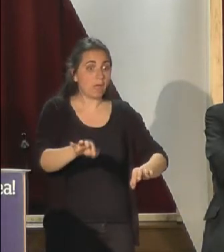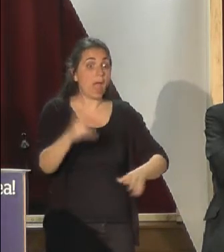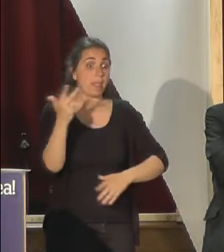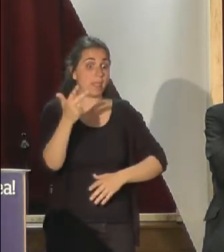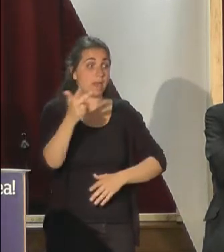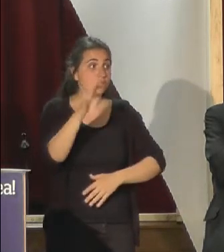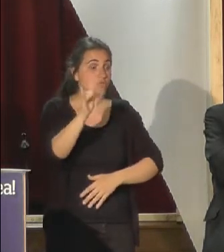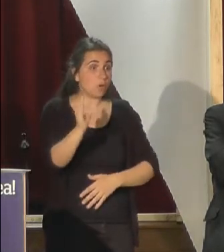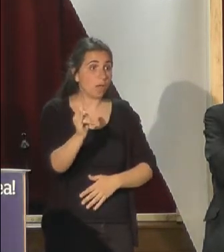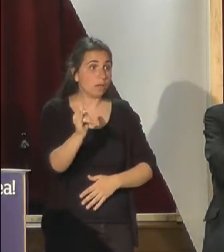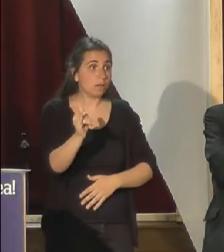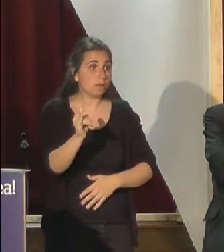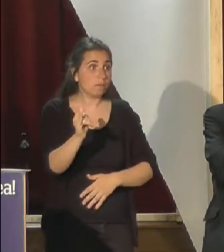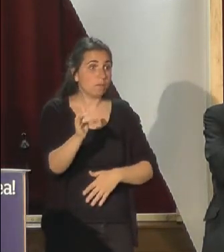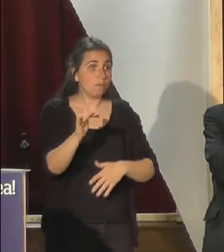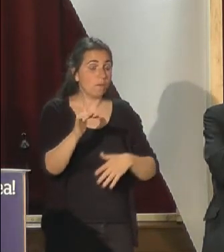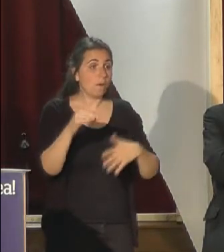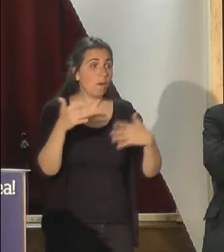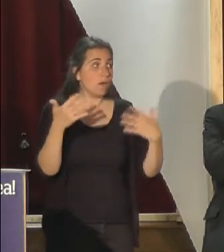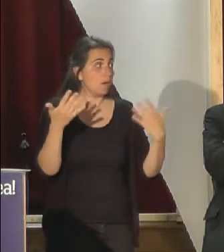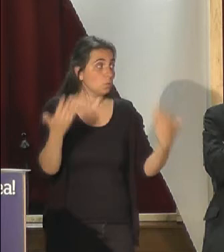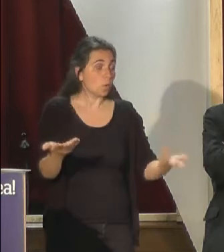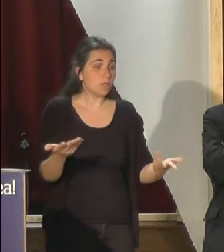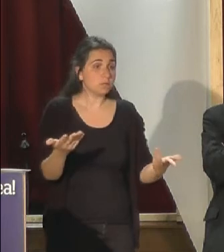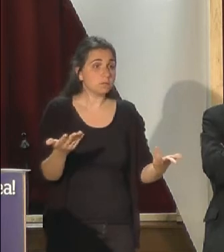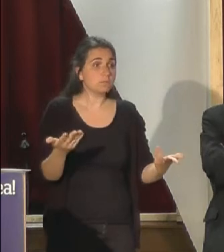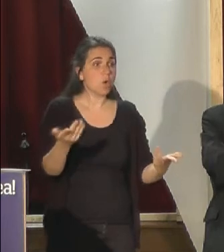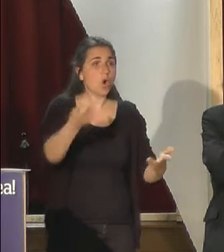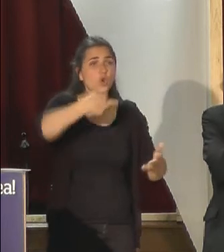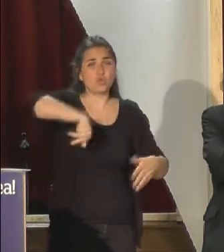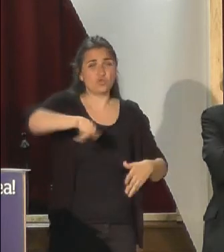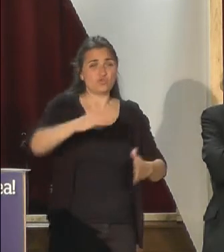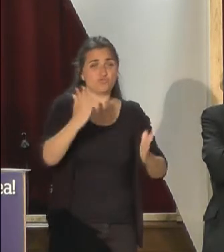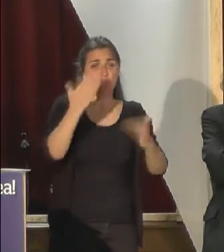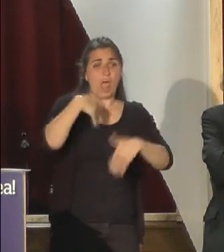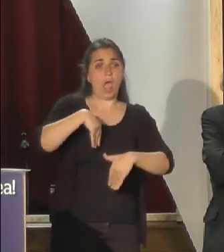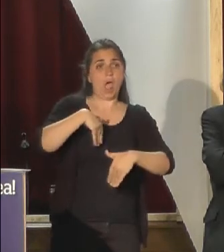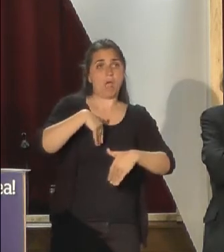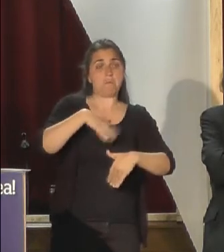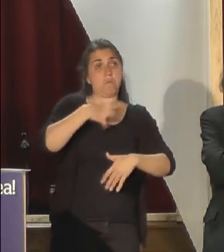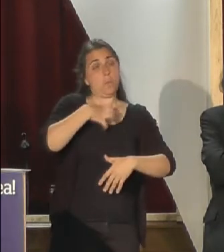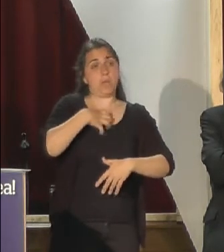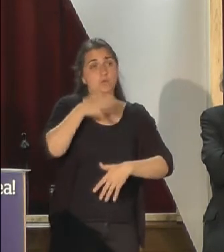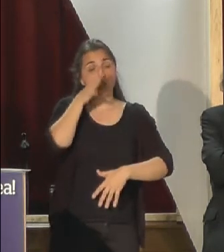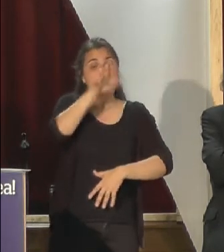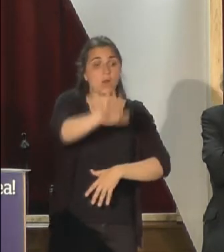non tivésemos resortes para poder denunciar o